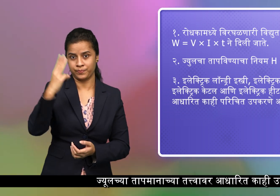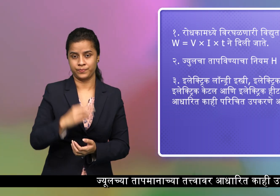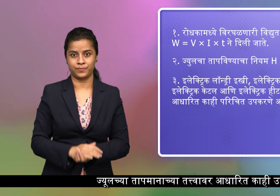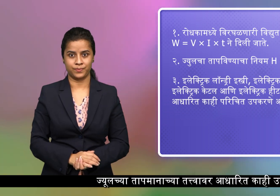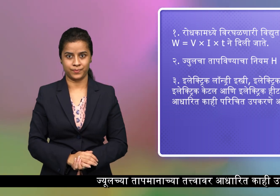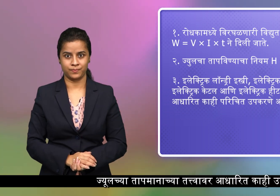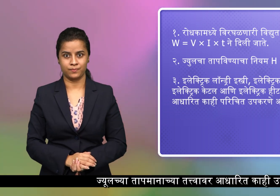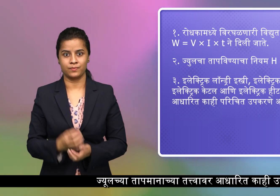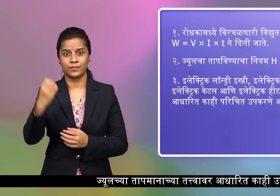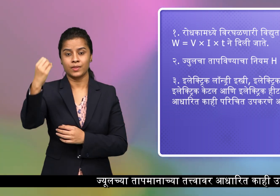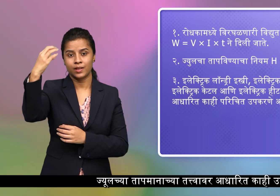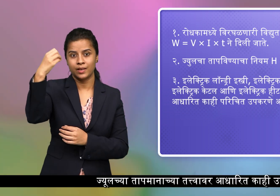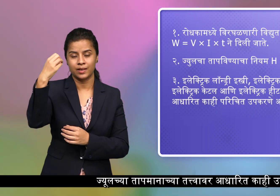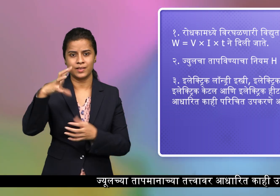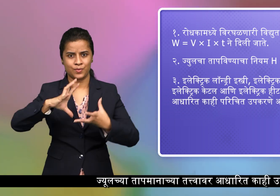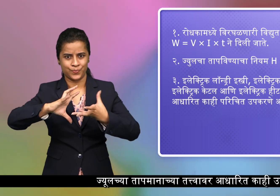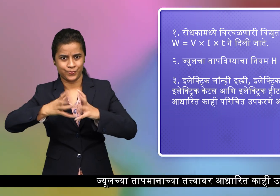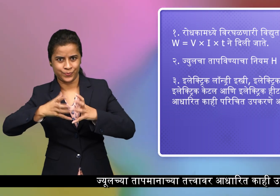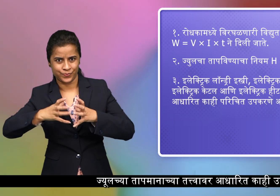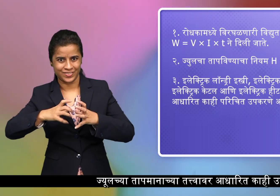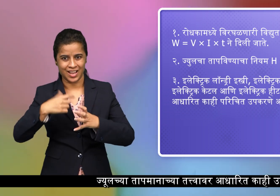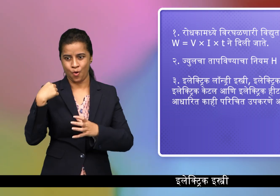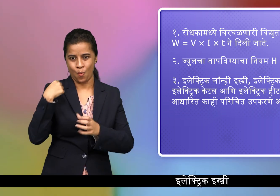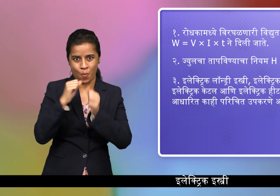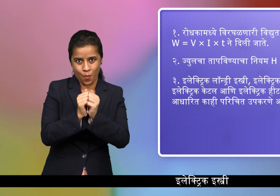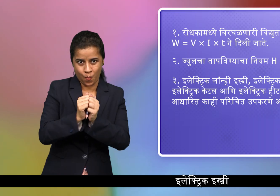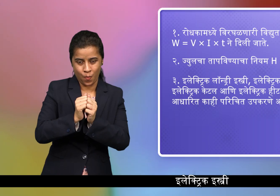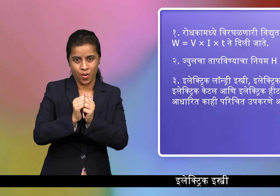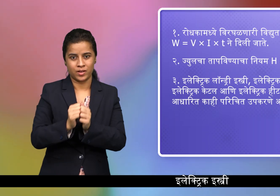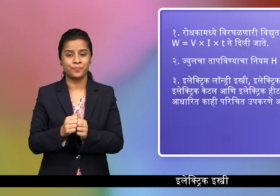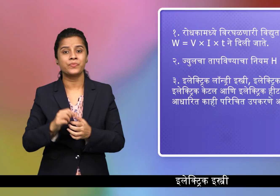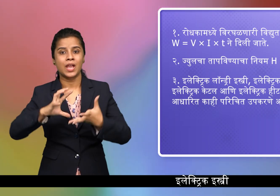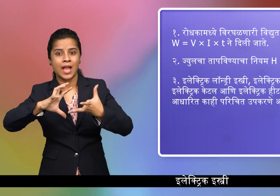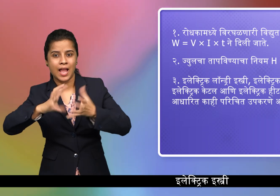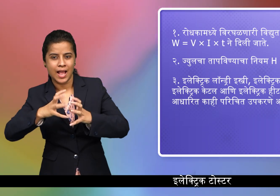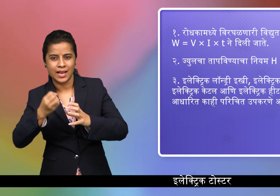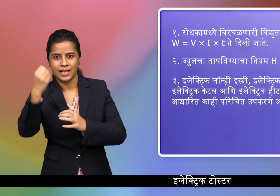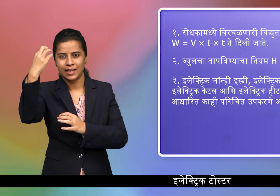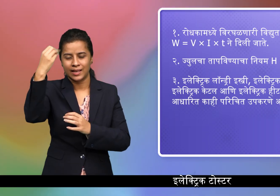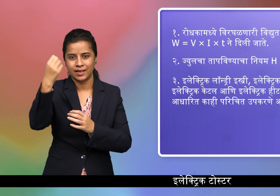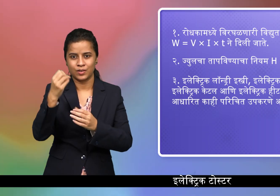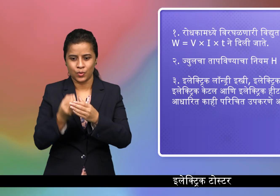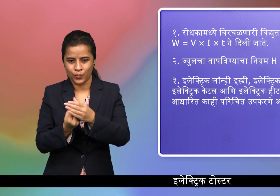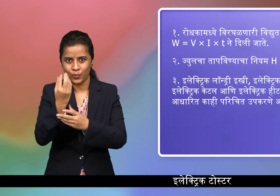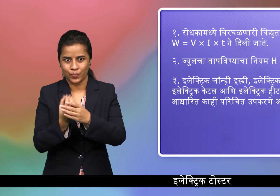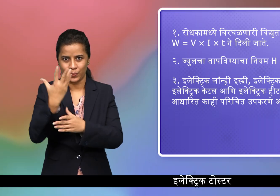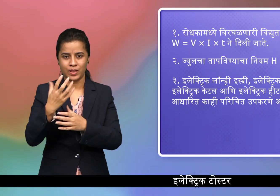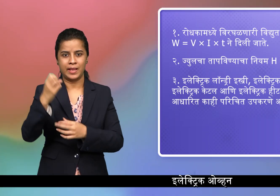तत्वावर आधारित काही उपकरणे. इलेक्ट्रिक इस्त्री, इलेक्ट्रिक टोस्टर,